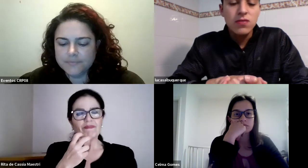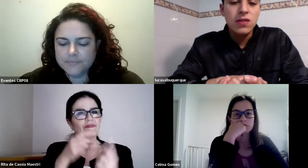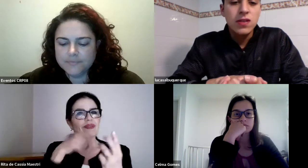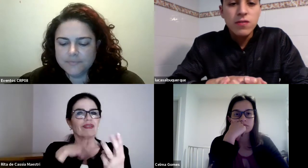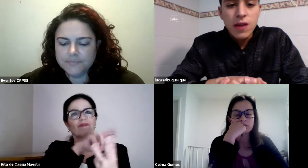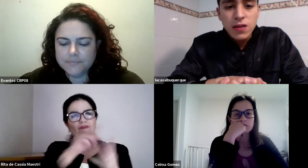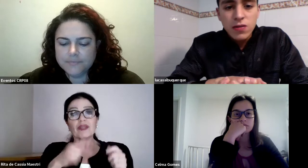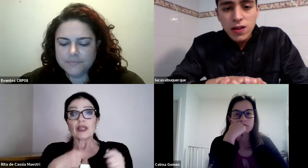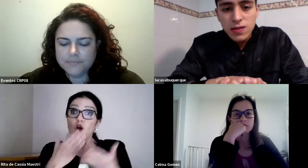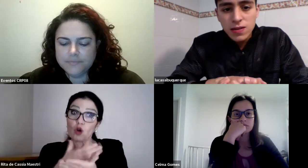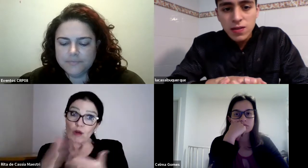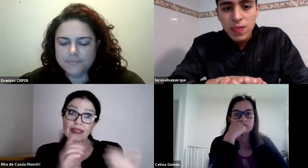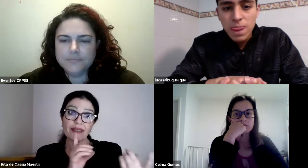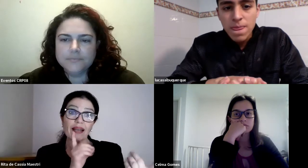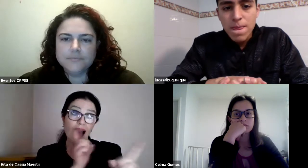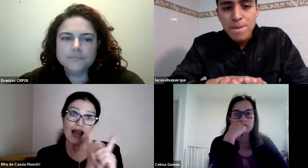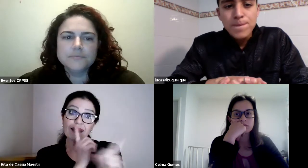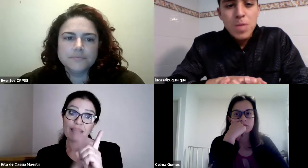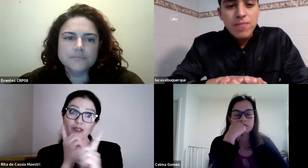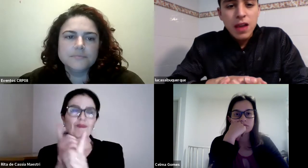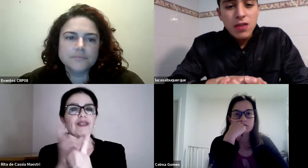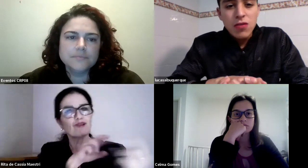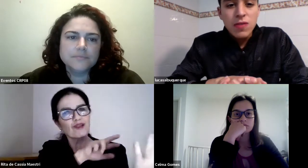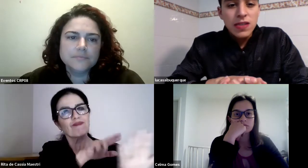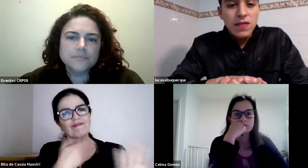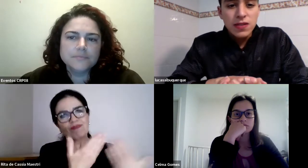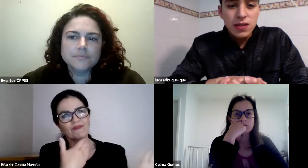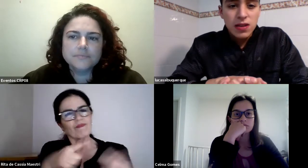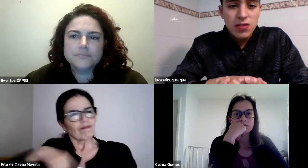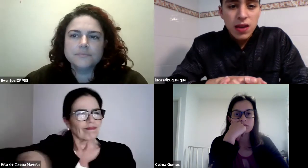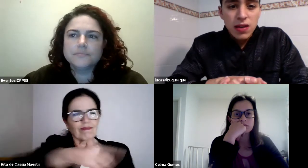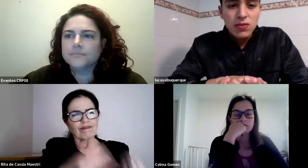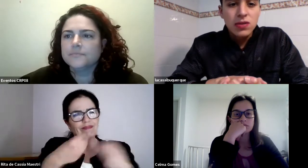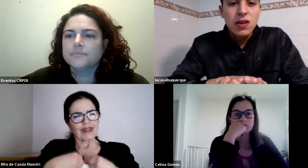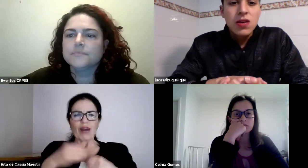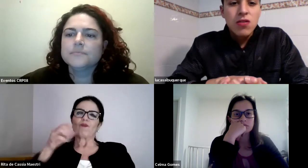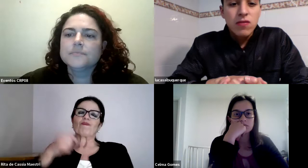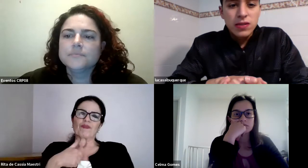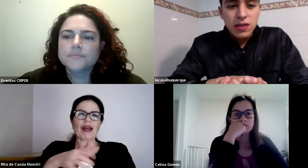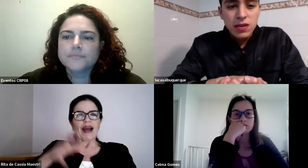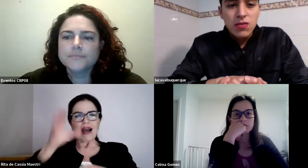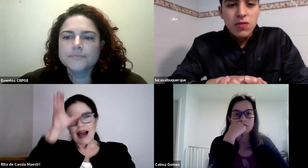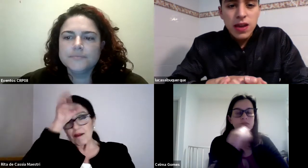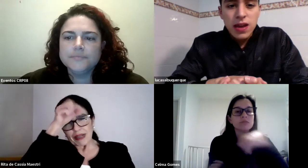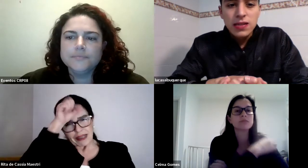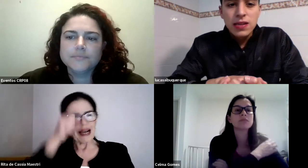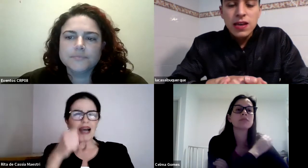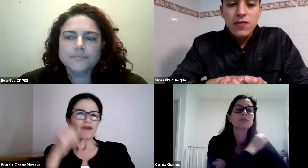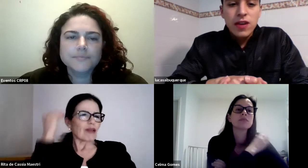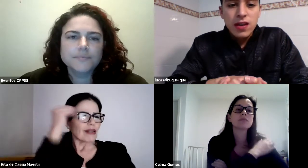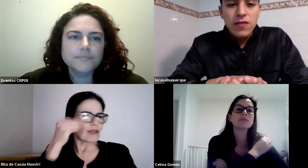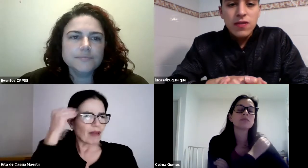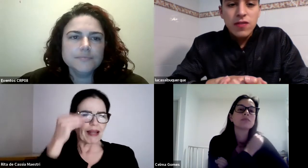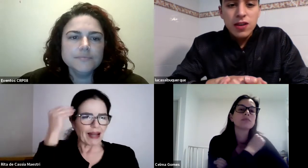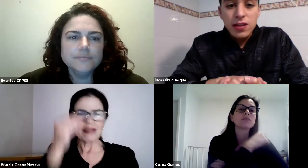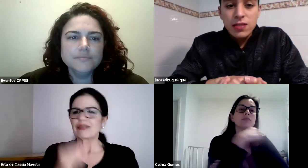sinalizavam, utilizavam mais a oralização. Aí eu comecei a fazer os atendimentos, conversando com eles, e foi aí